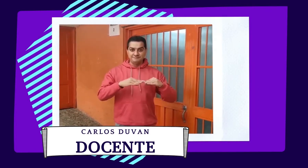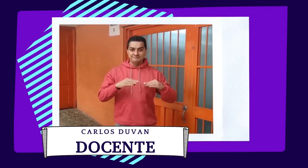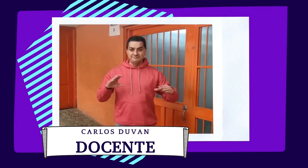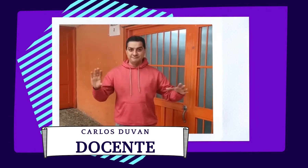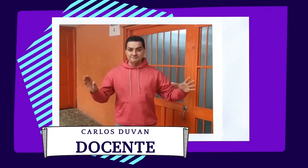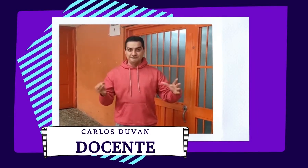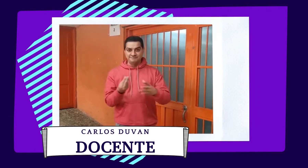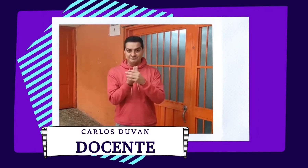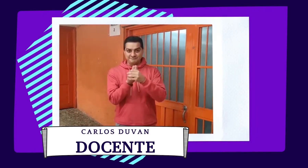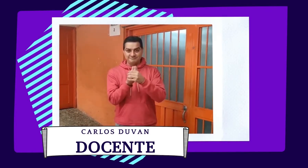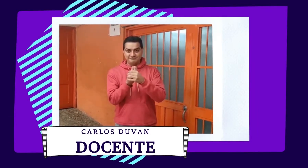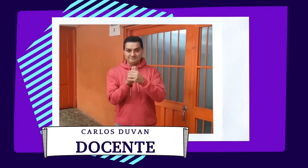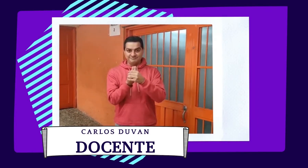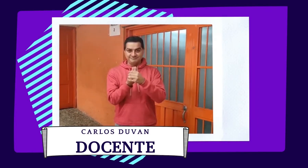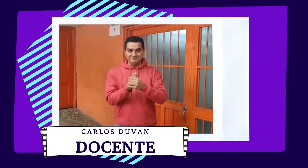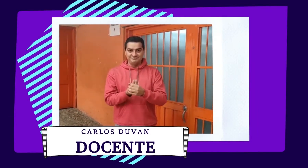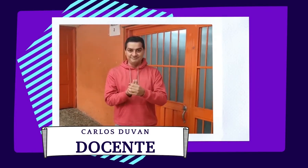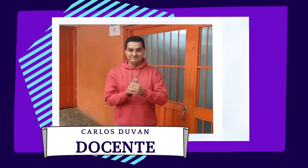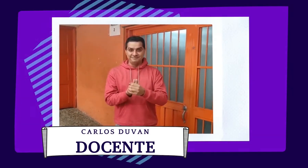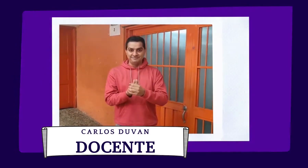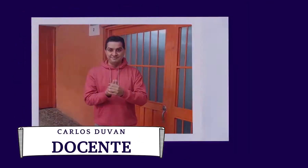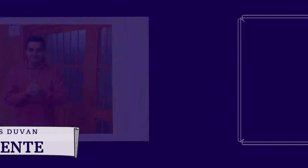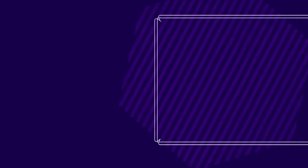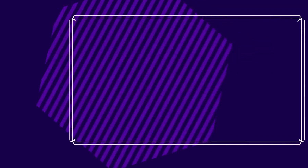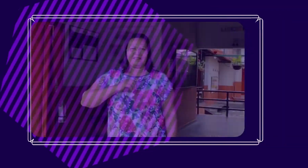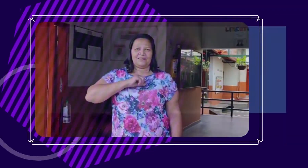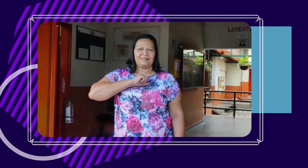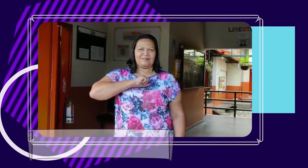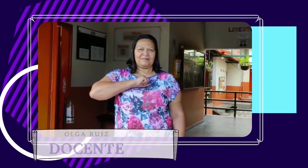Igualdad e inclusión.